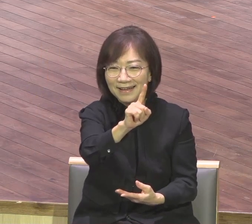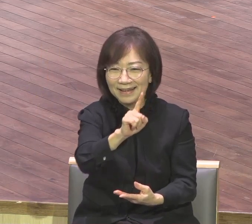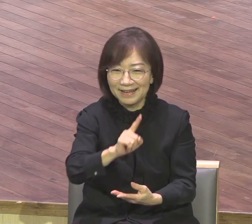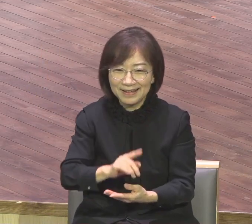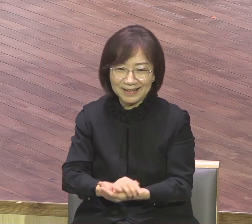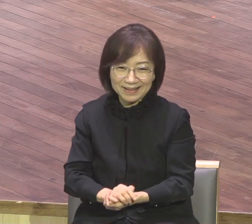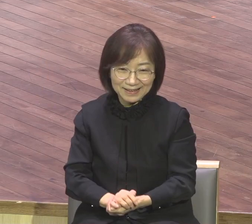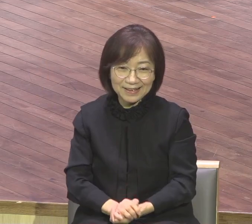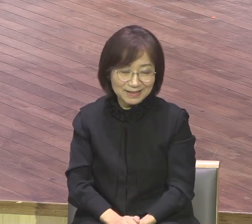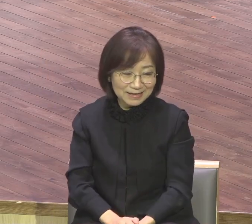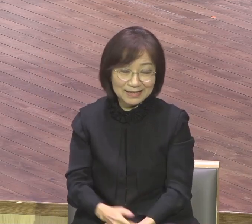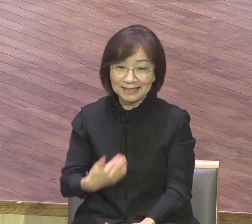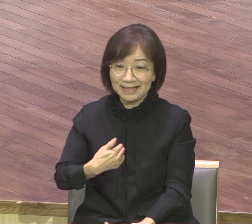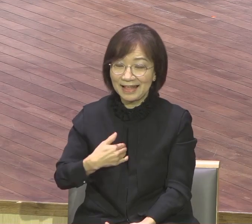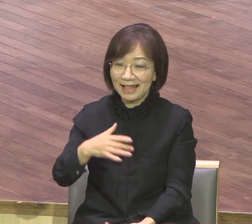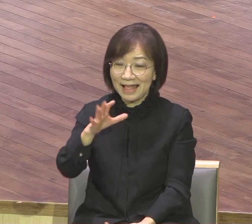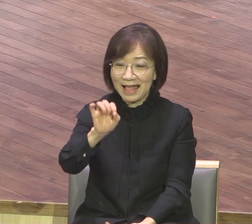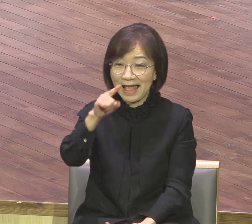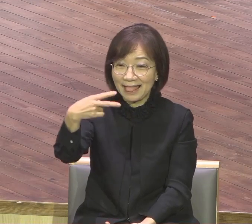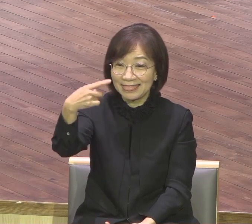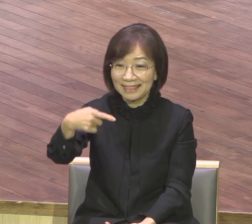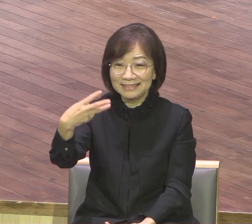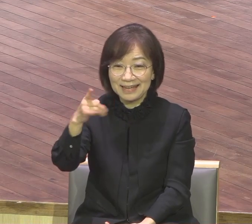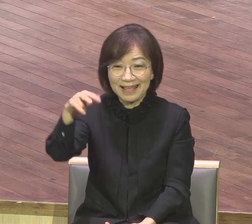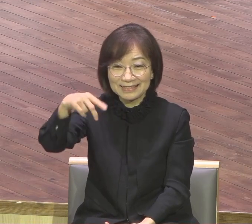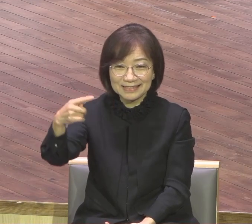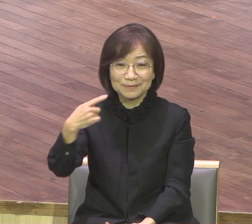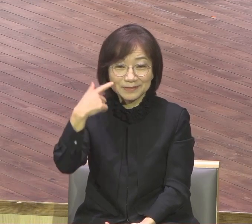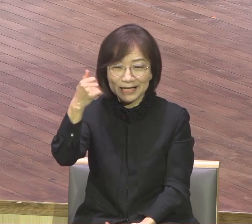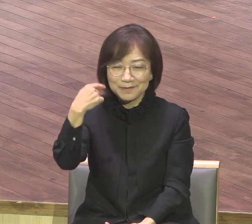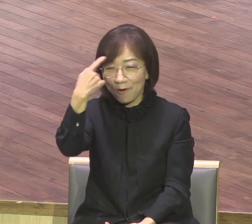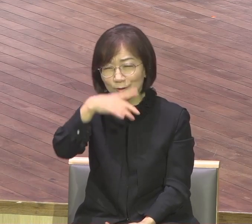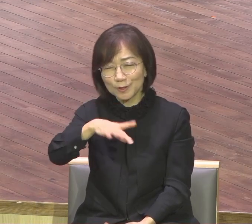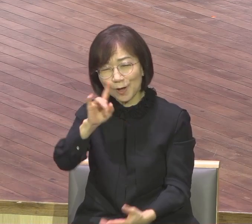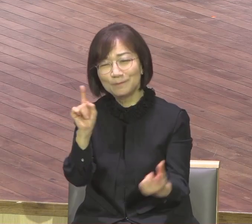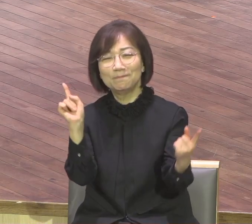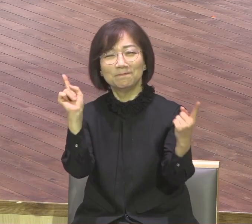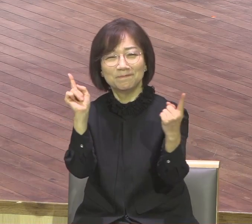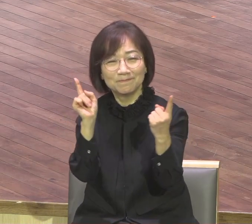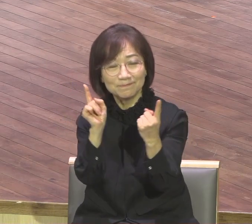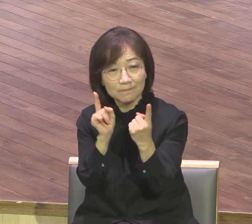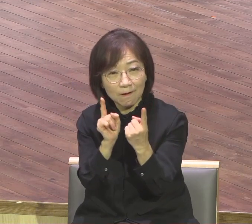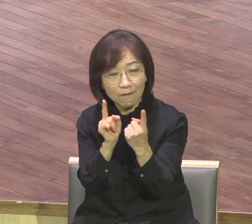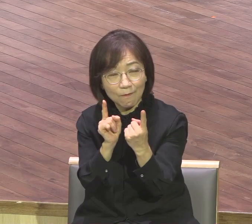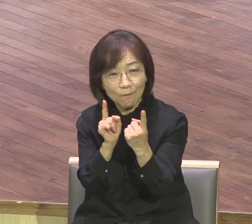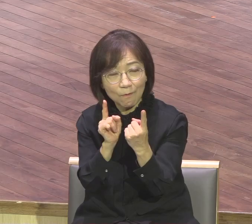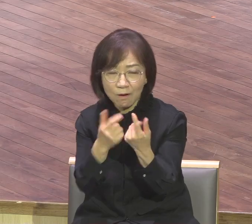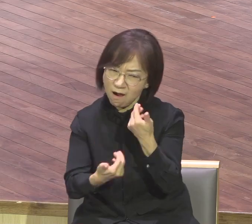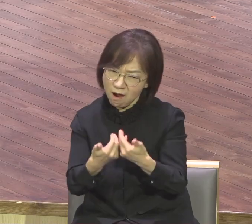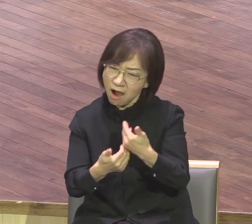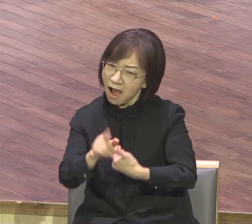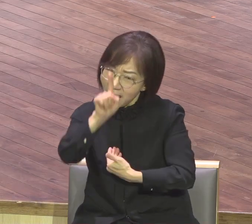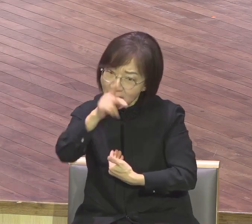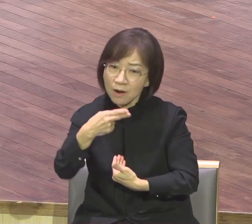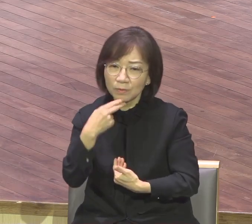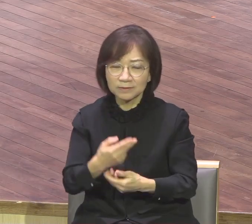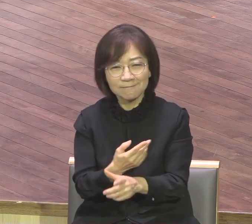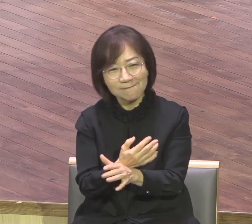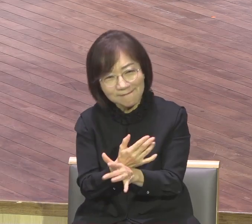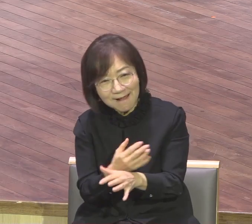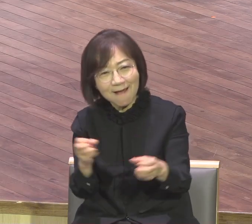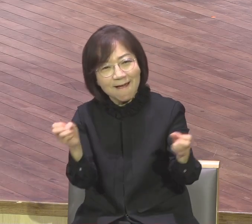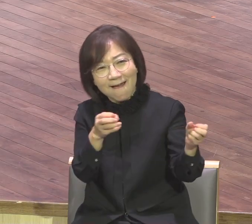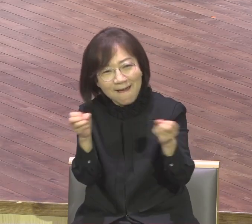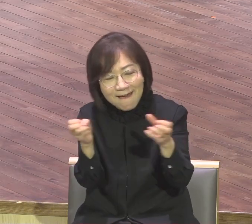안드레스 목사님 보면서 처음 봤는데 옛날 오래전부터 알던 사람처럼 아무 부담 없이 그냥 온갖 농담도 하고 다 할 수